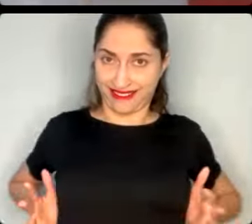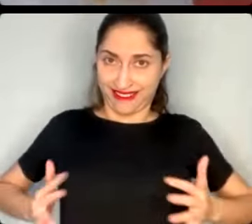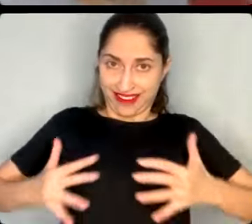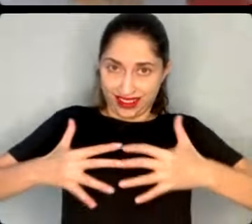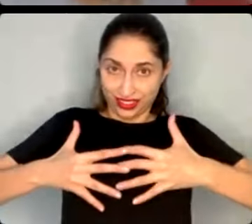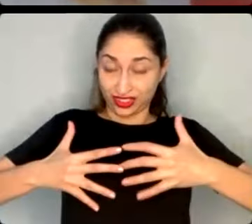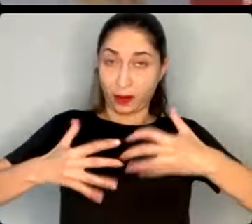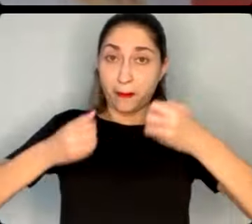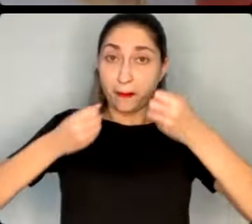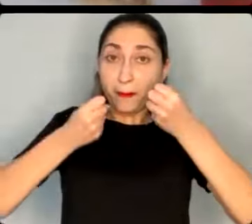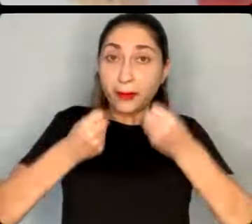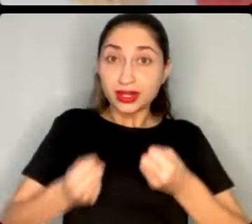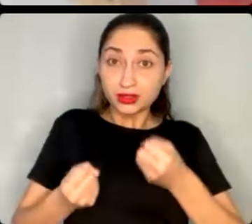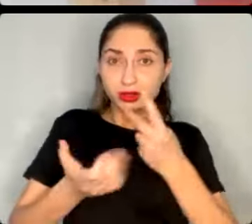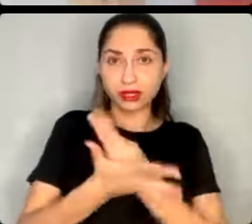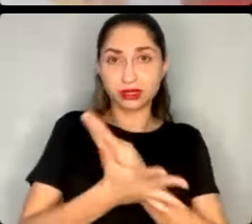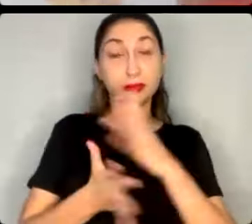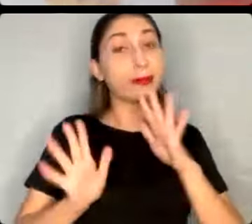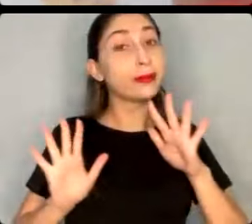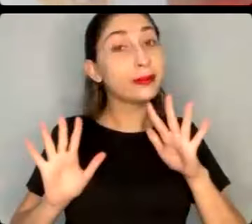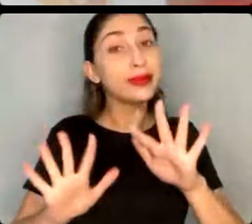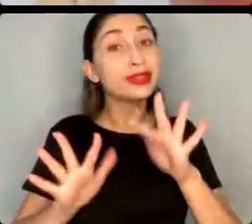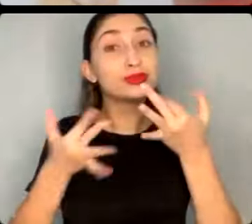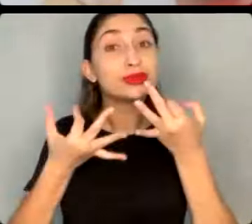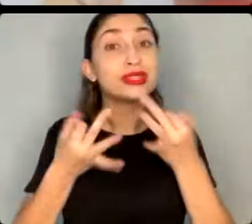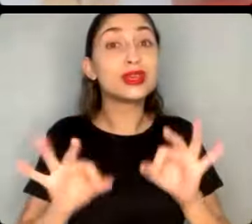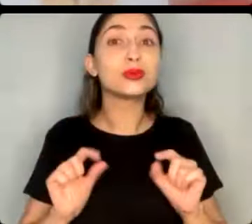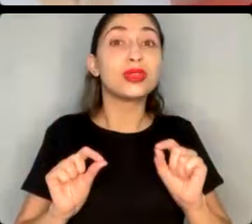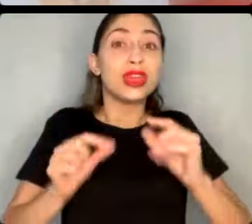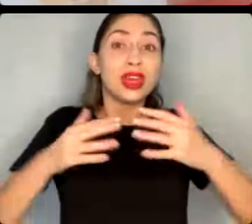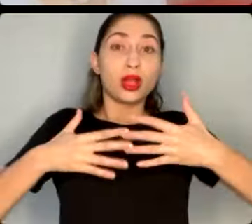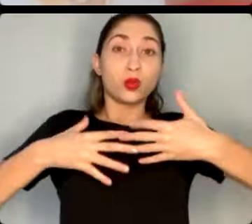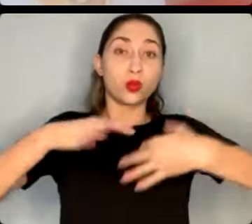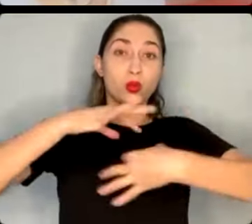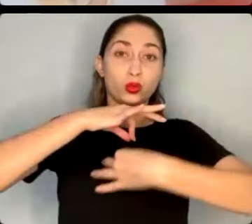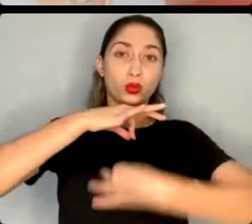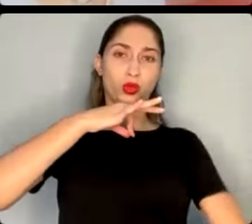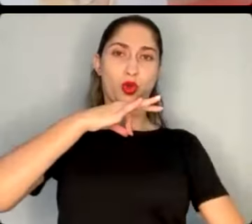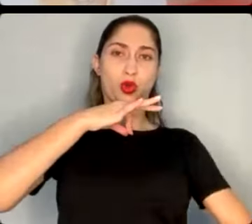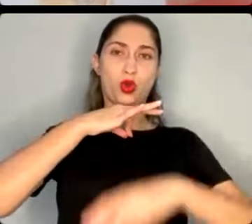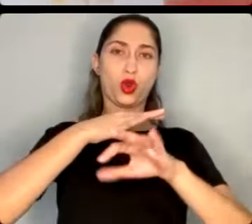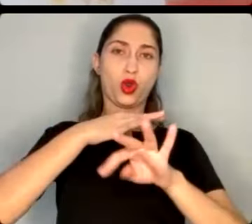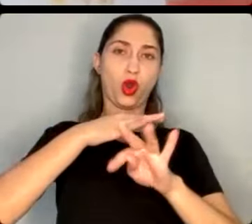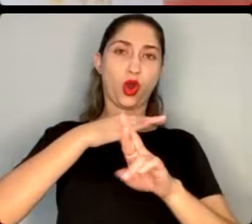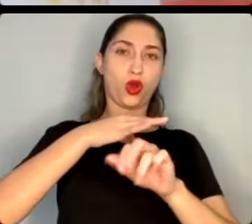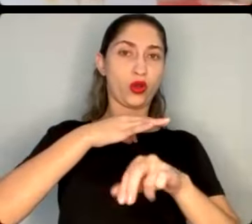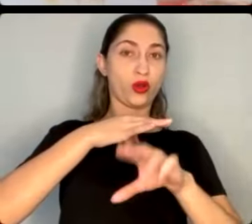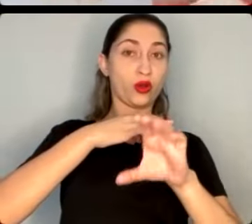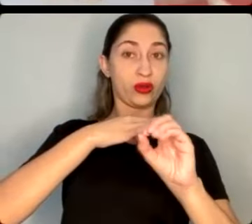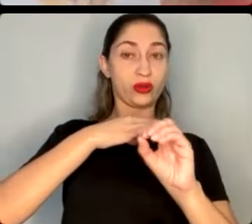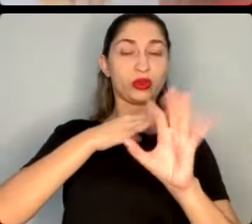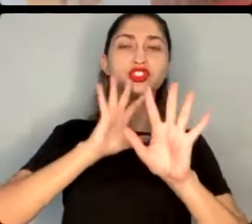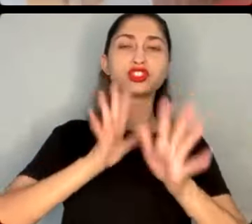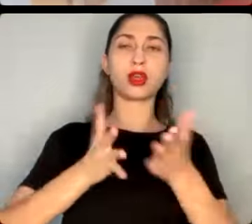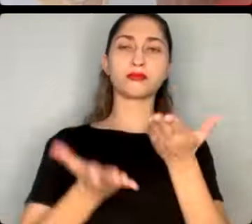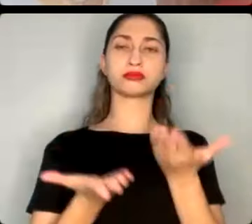o ideal seria que recaísse sobre um tronco estável, não é? E não um tronco